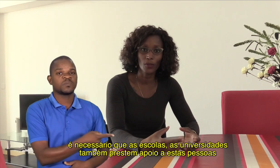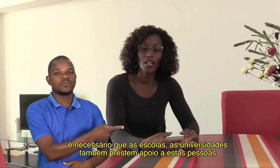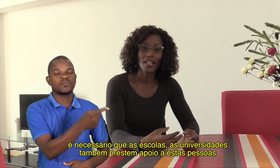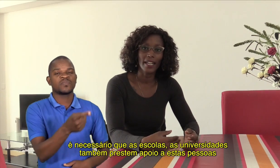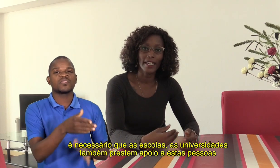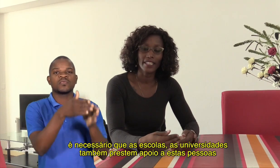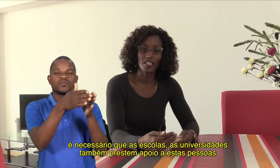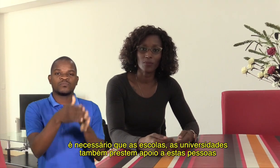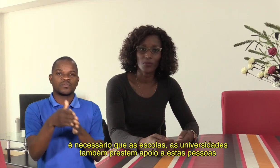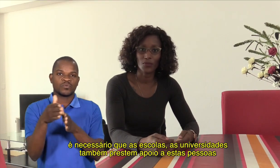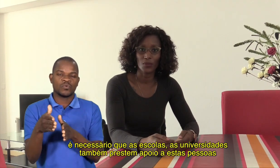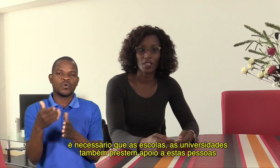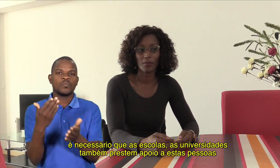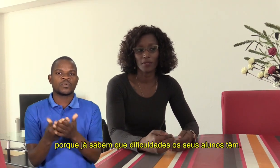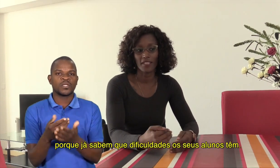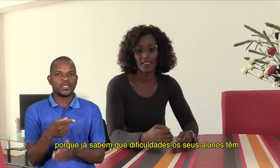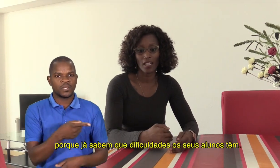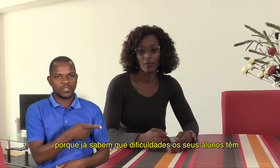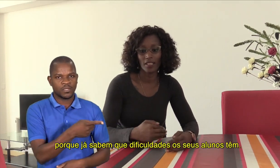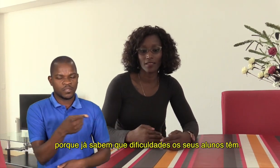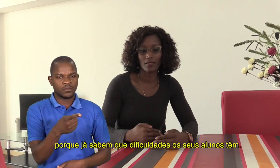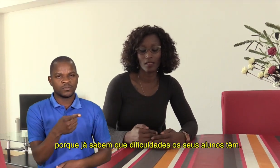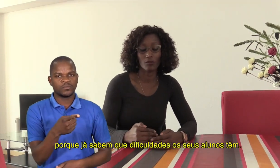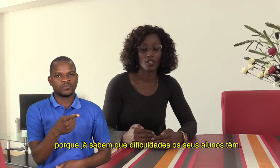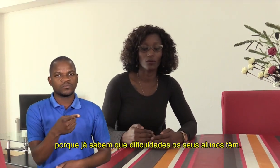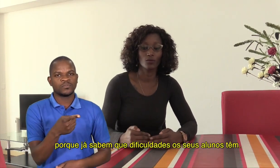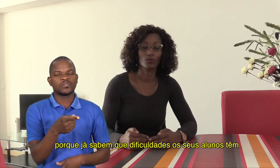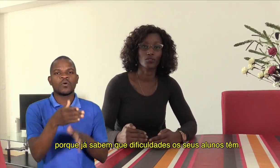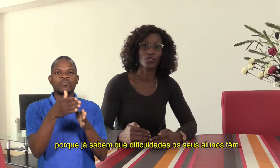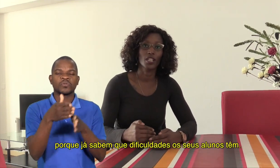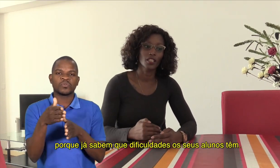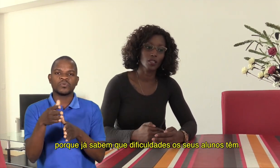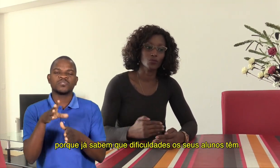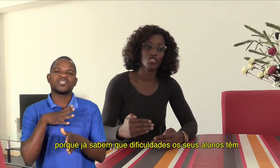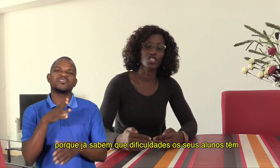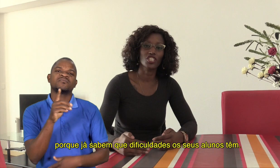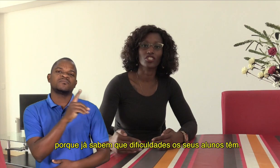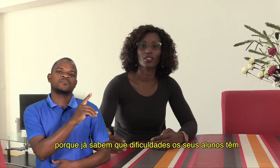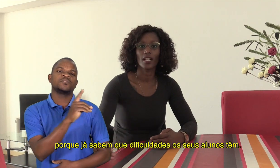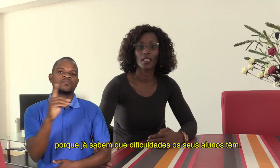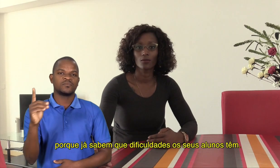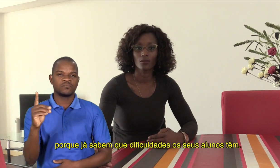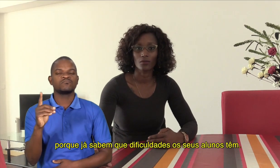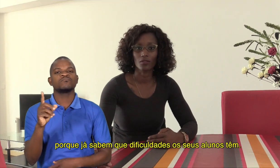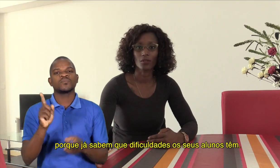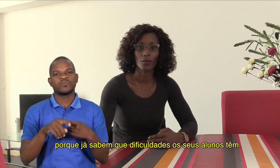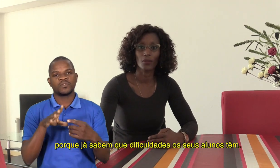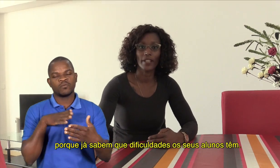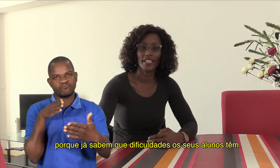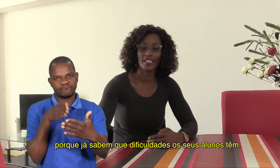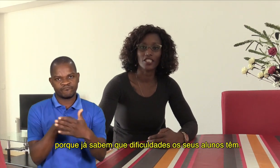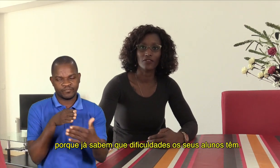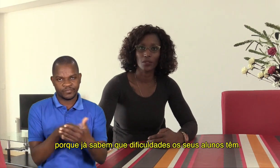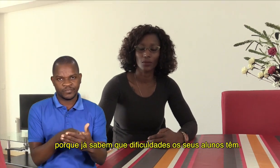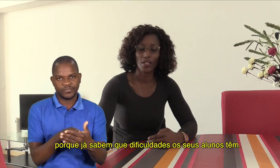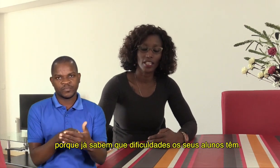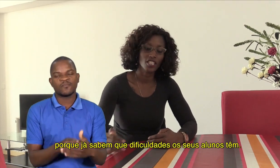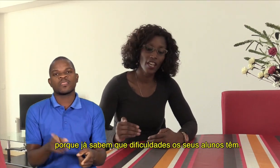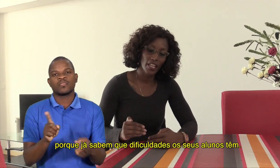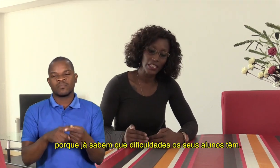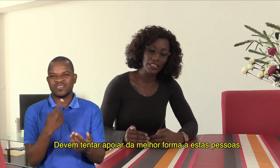apoio a estas pessoas porque já sabem que temos alunos temos x alunos com estas